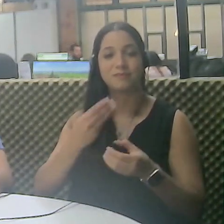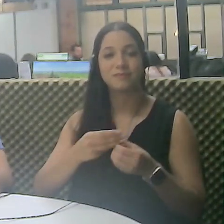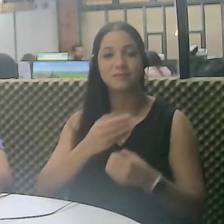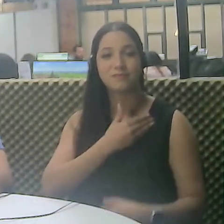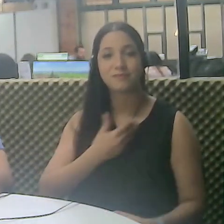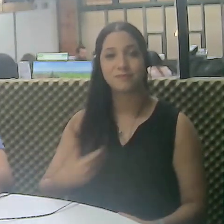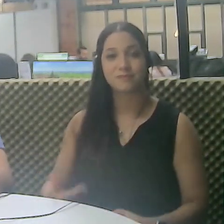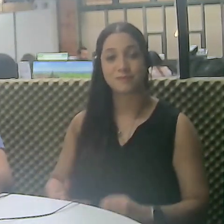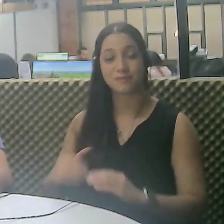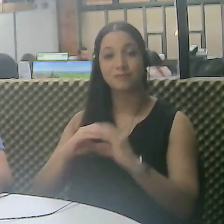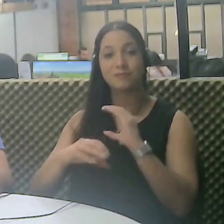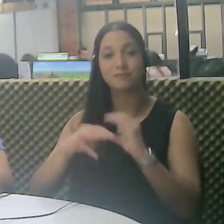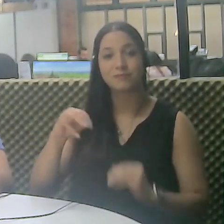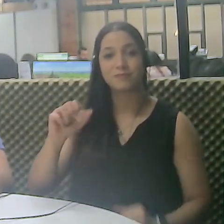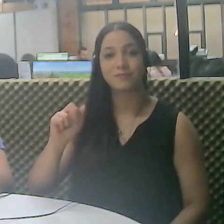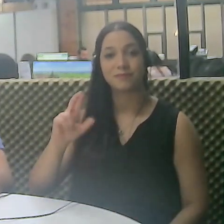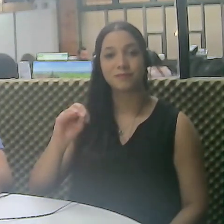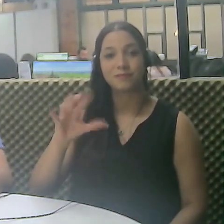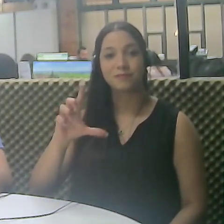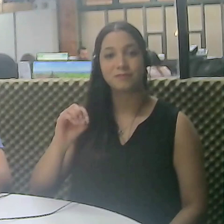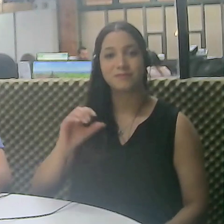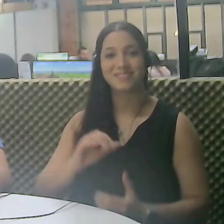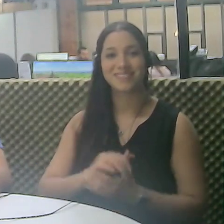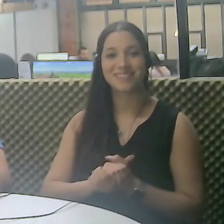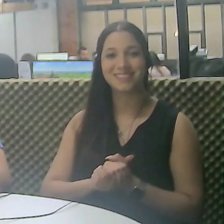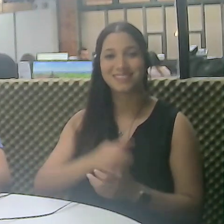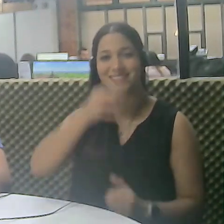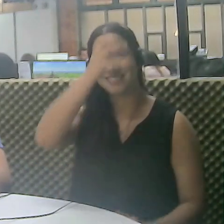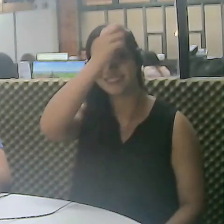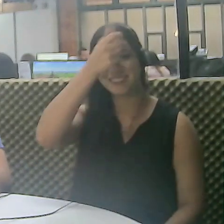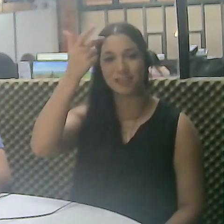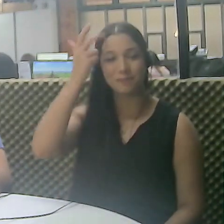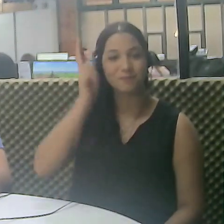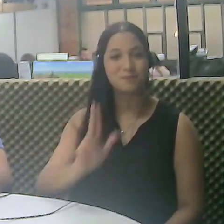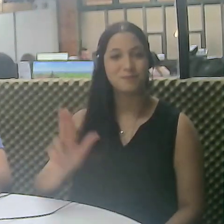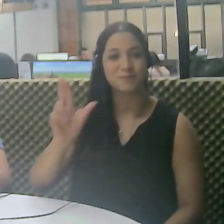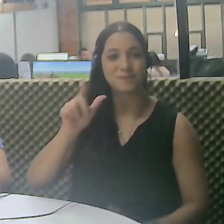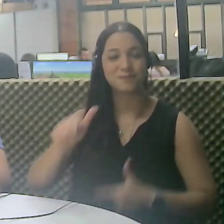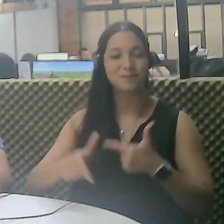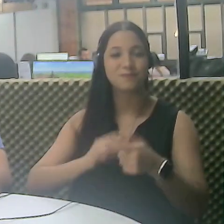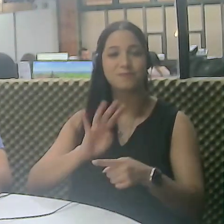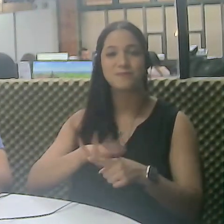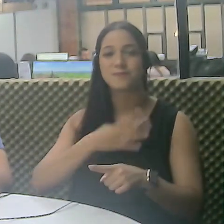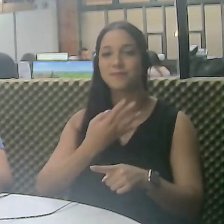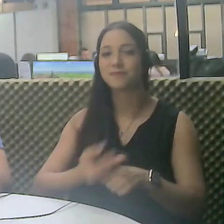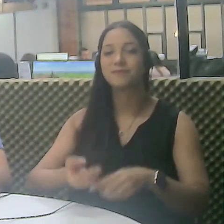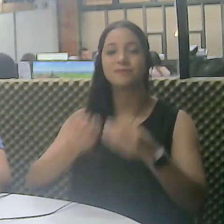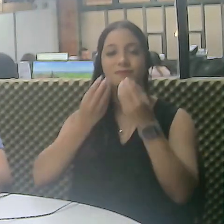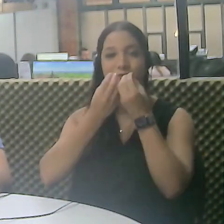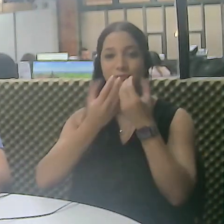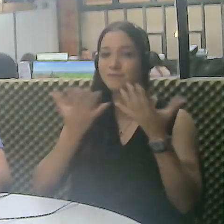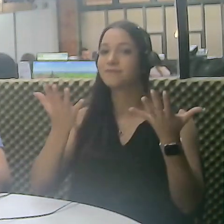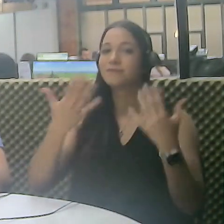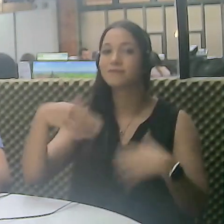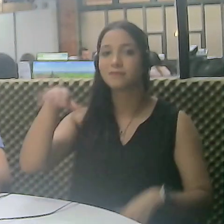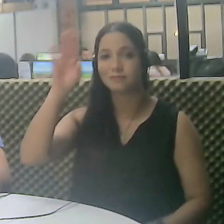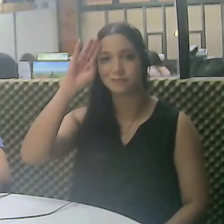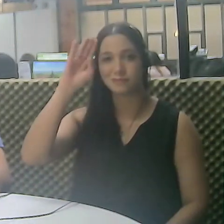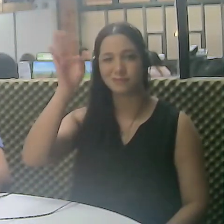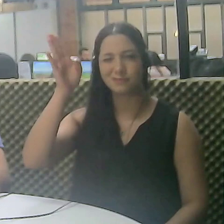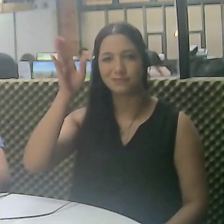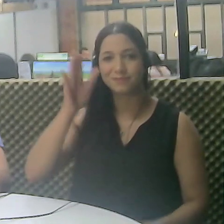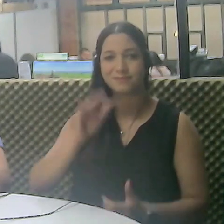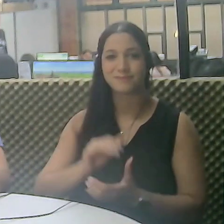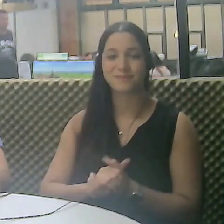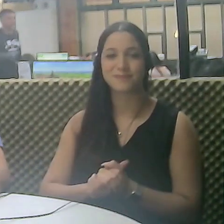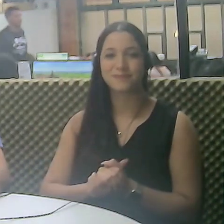Municipal de Governo e Comunicação, Marco Túlio de Castro Kalimann. Prefeitura de Uberlândia. Fazer mais, fazer bem.